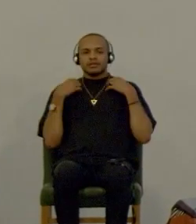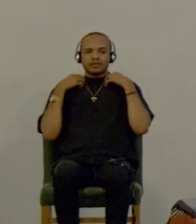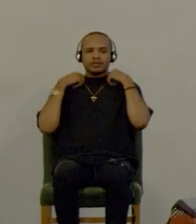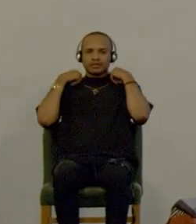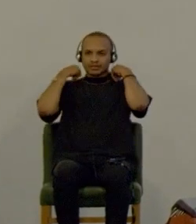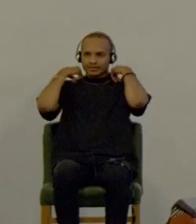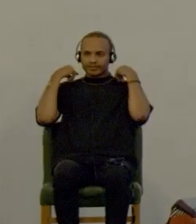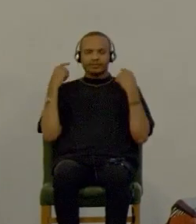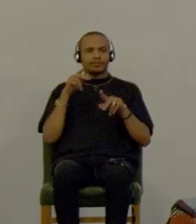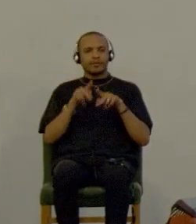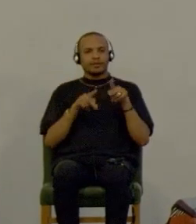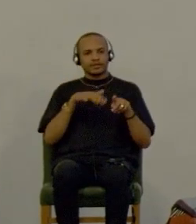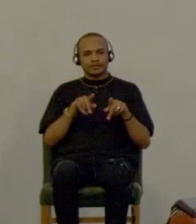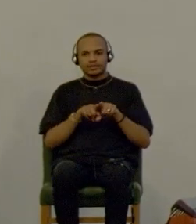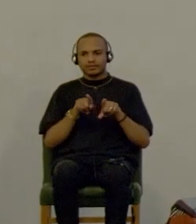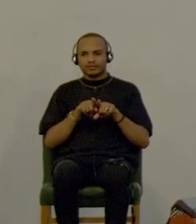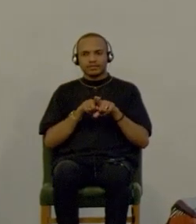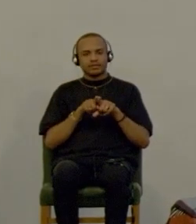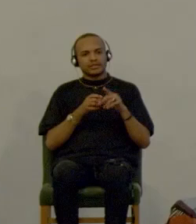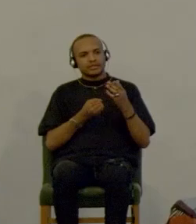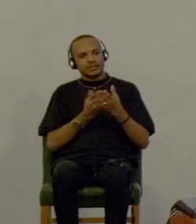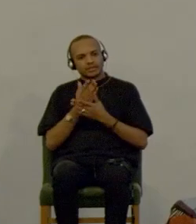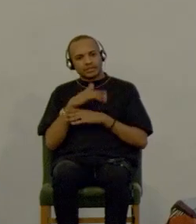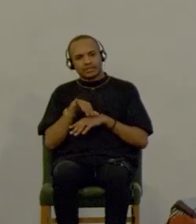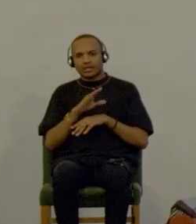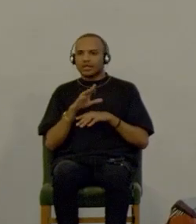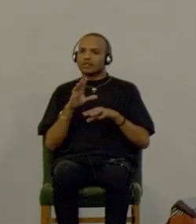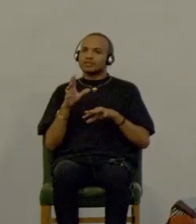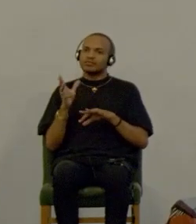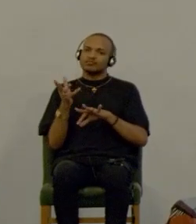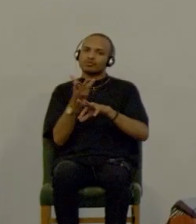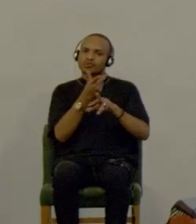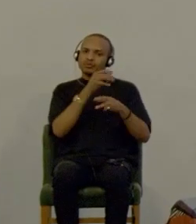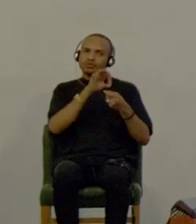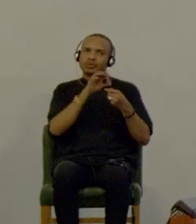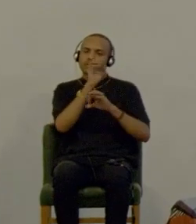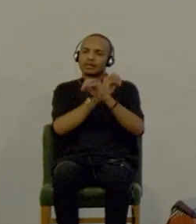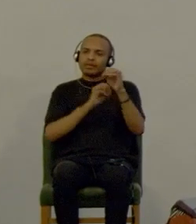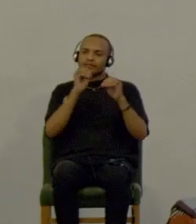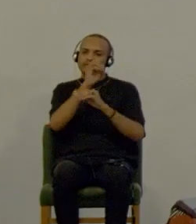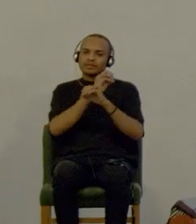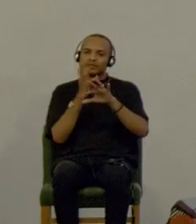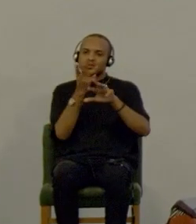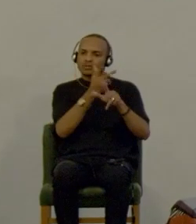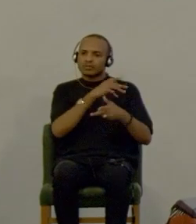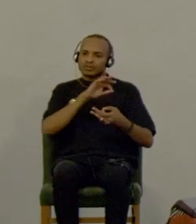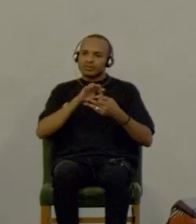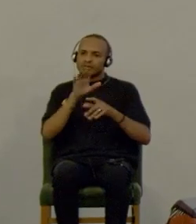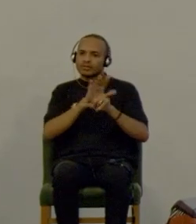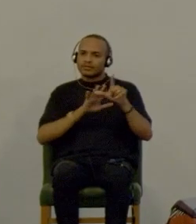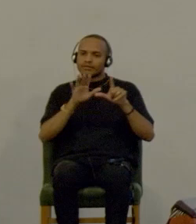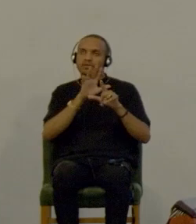leur terre d'inventer leur propre cosmogramme. Et j'aime beaucoup cette idée que ce sont des cosmogrammes qui réunissent le ciel et la